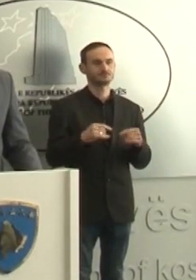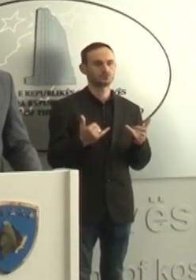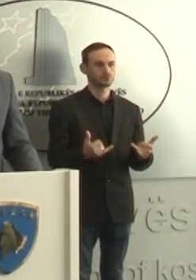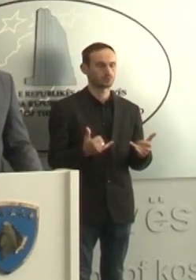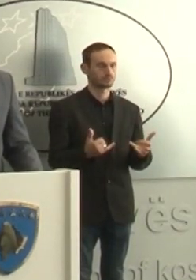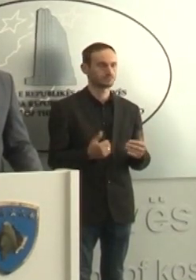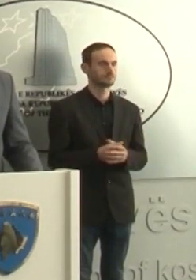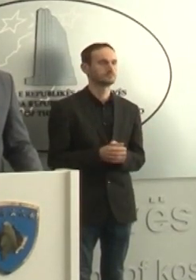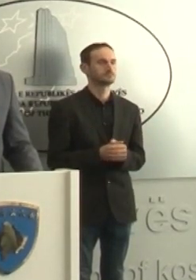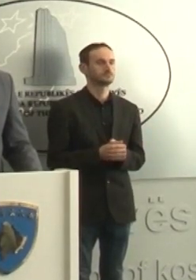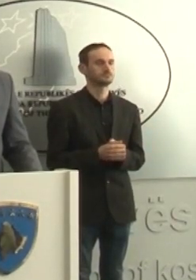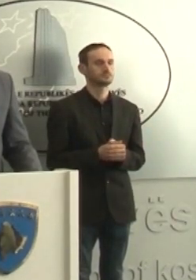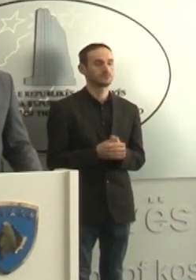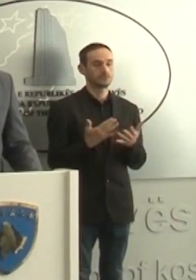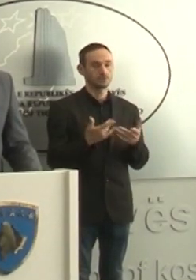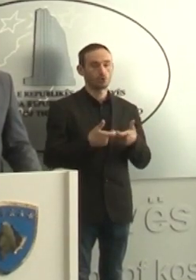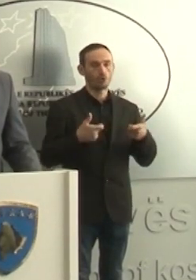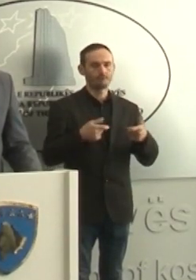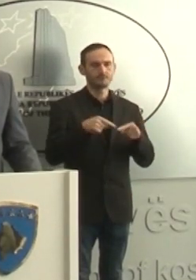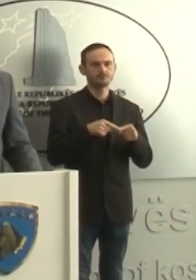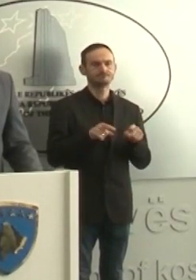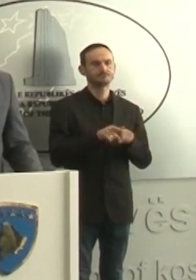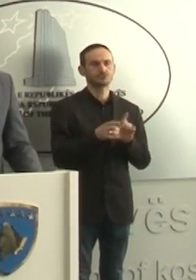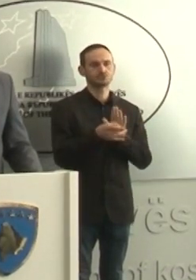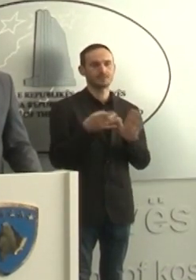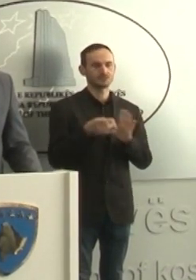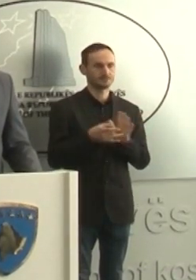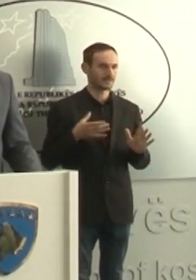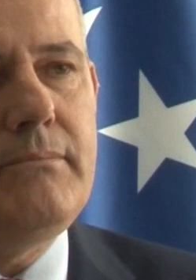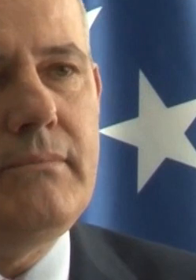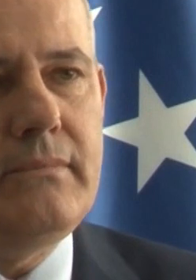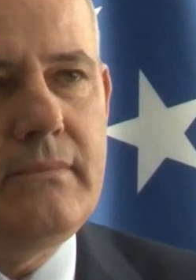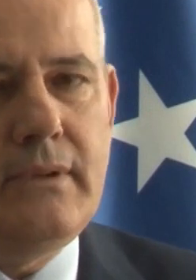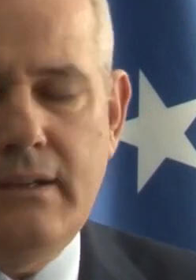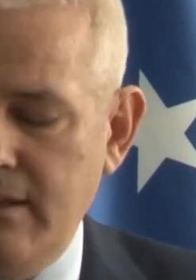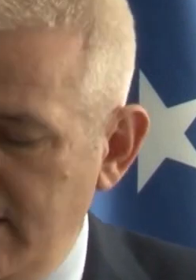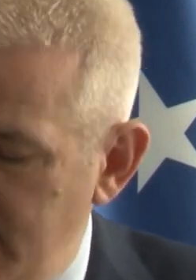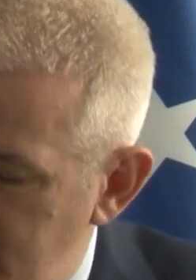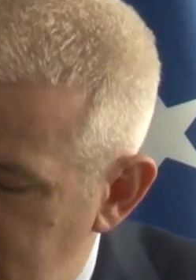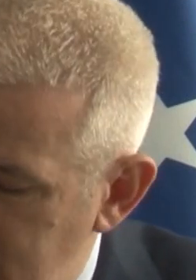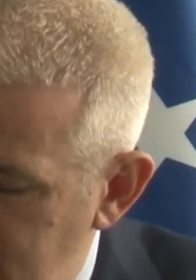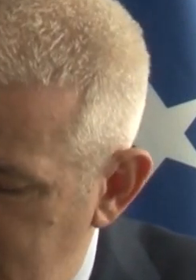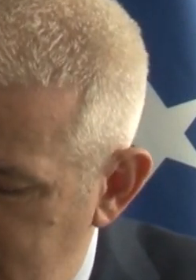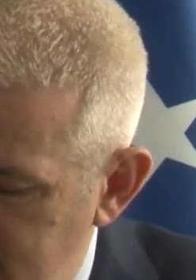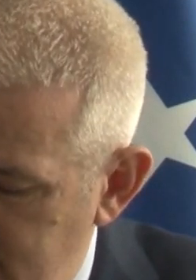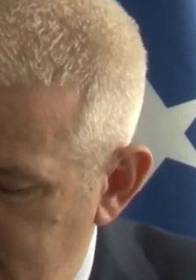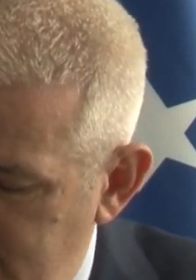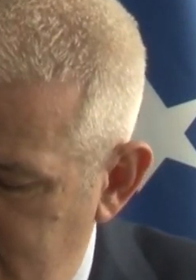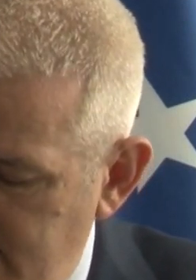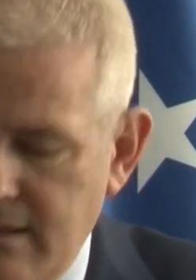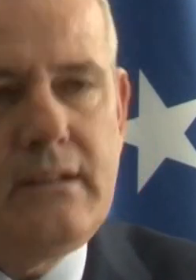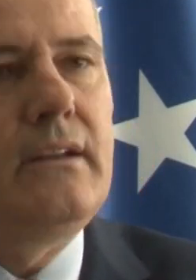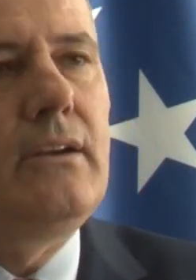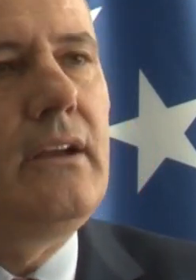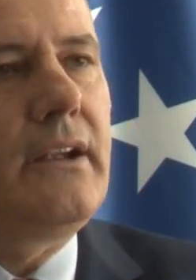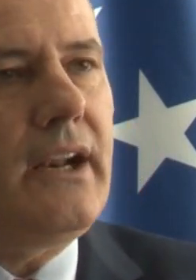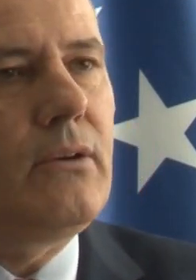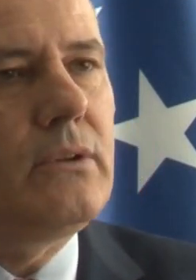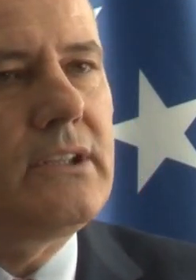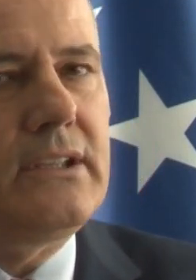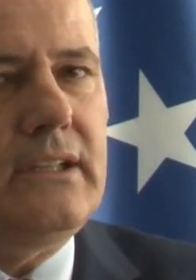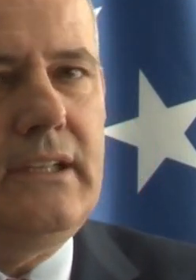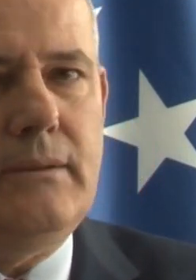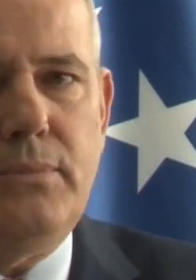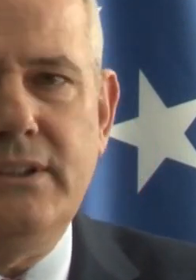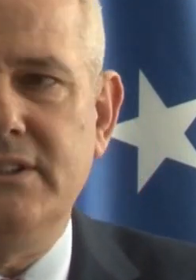Najnoviji četvrti napad na pripadnike policije Kosova dogodio se jutros u 7 sati i 40 minuta, kada je bačena bomba i pucano iz kalašnjikova